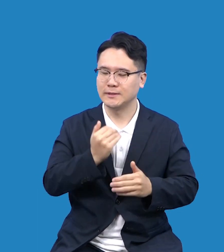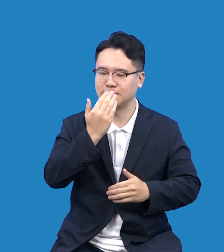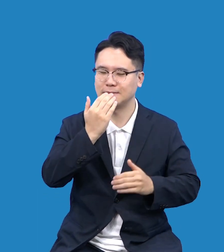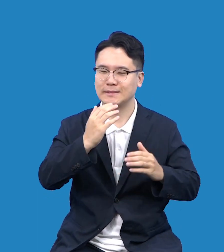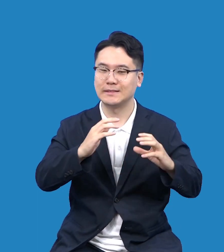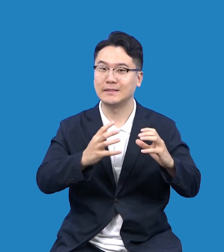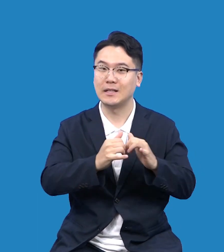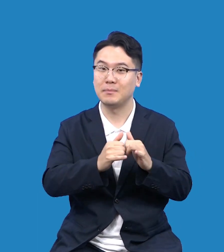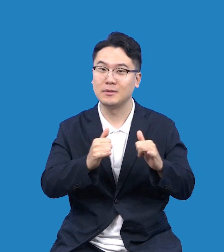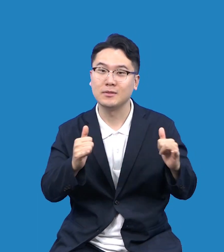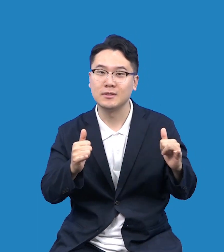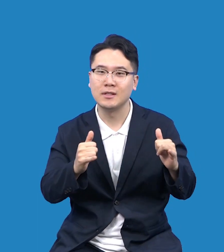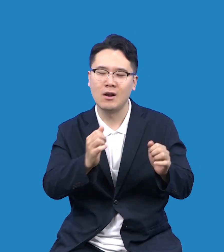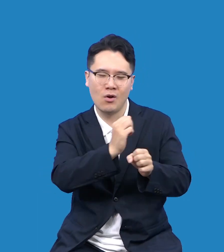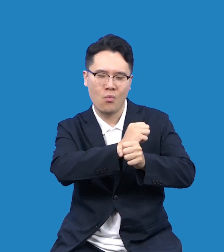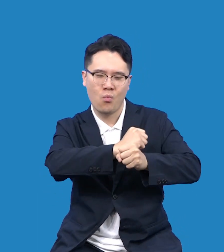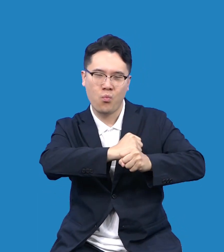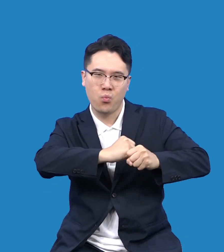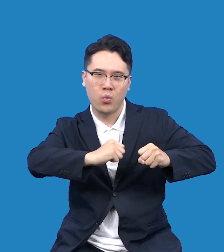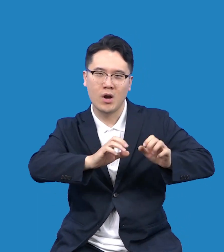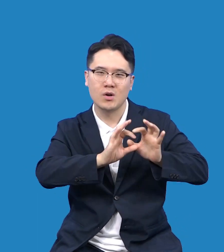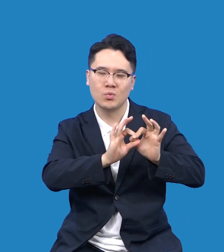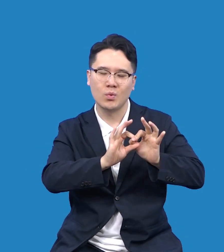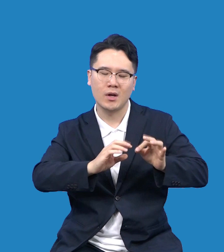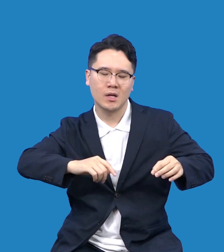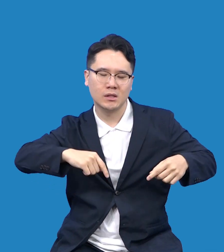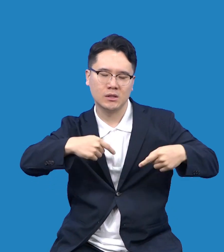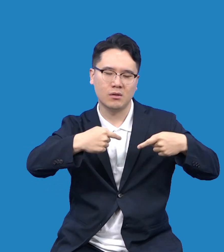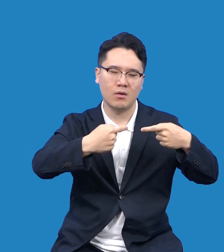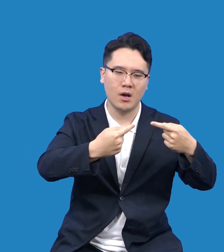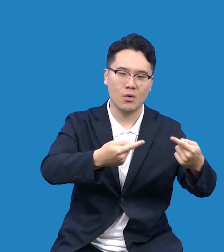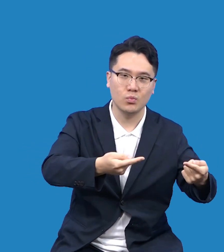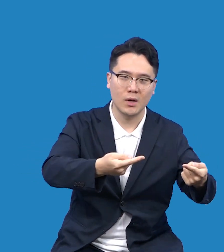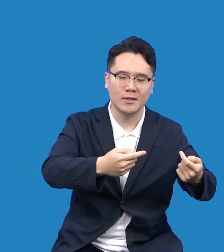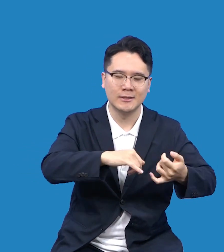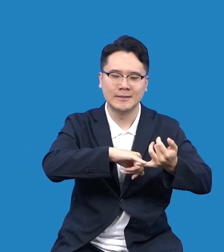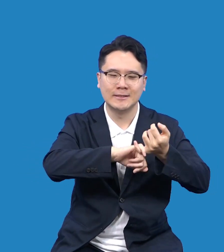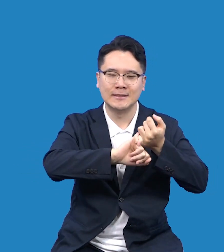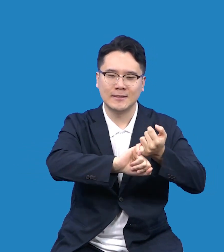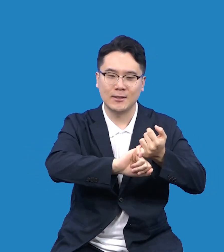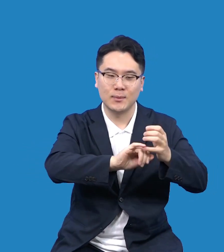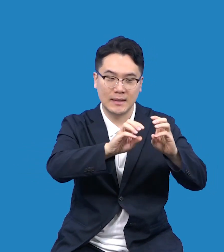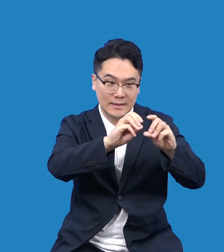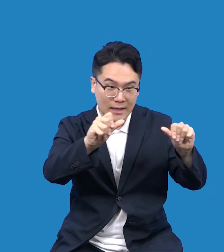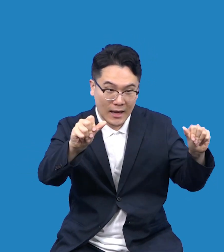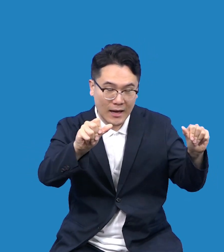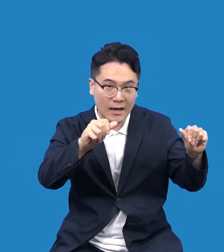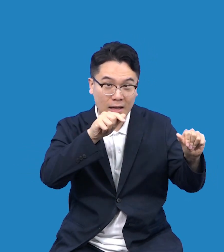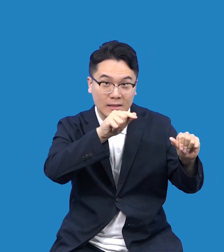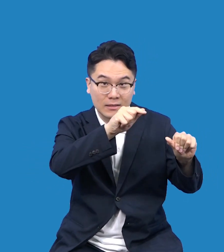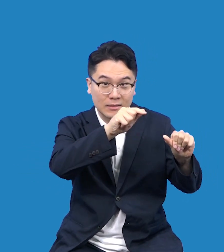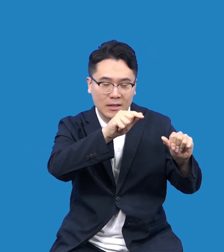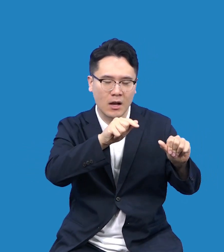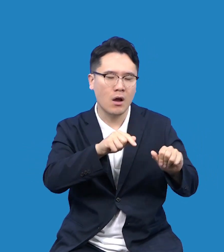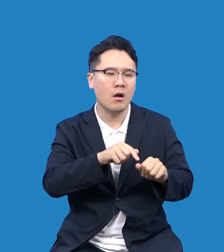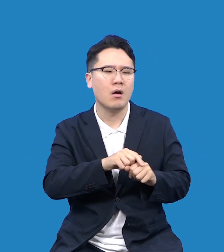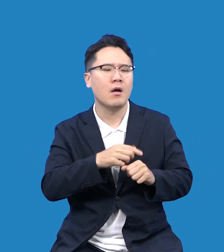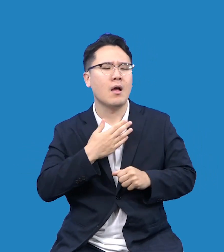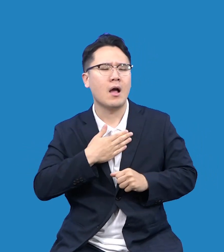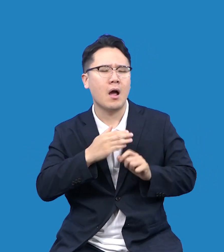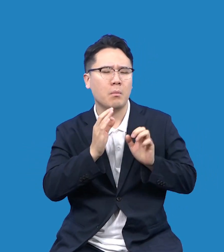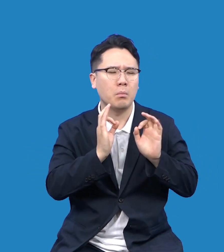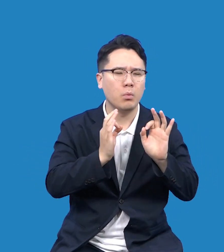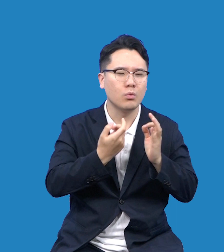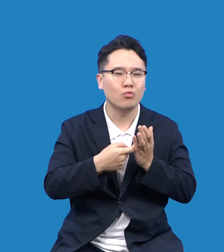통해 들어가고자 하는 약속의 땅, 그 땅의 실체를 알아보기 위해서 모세가